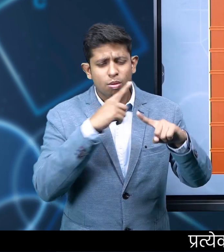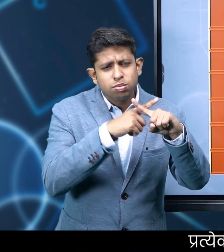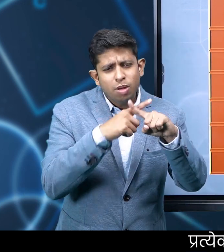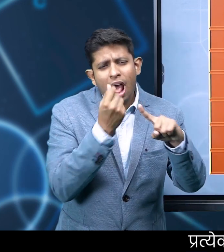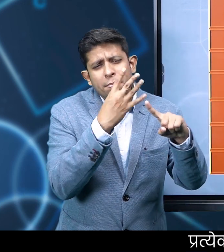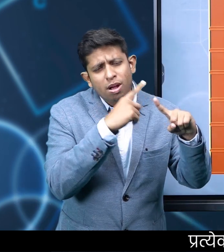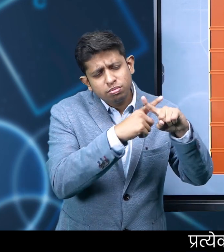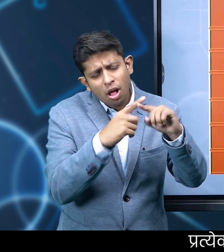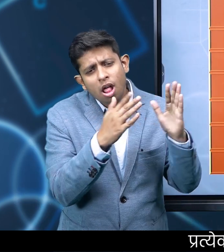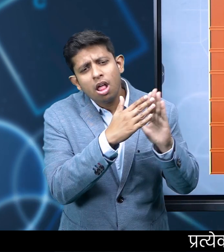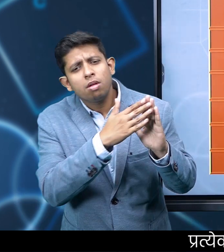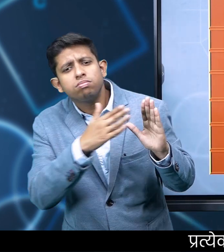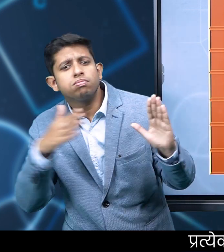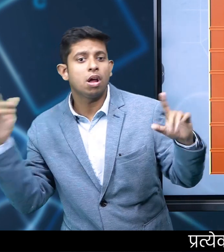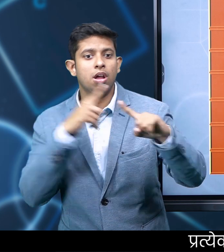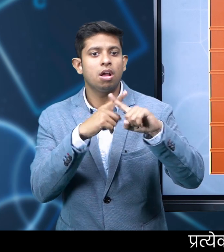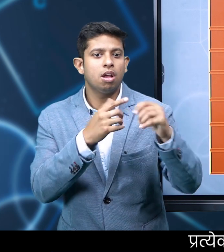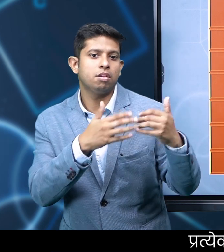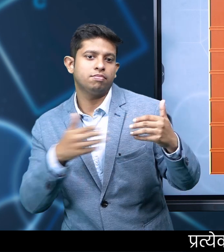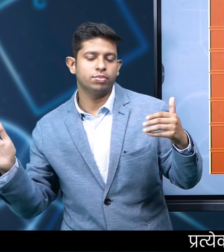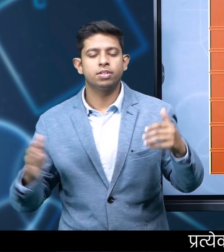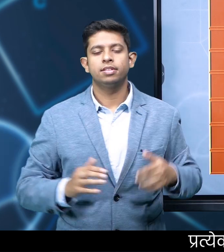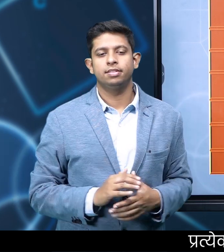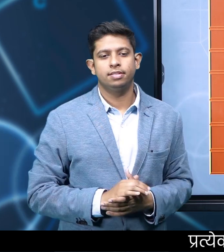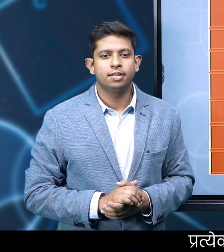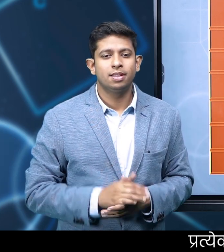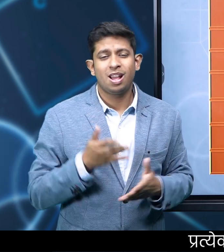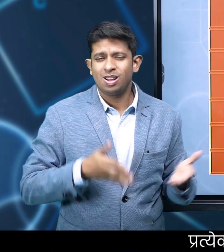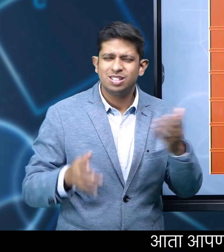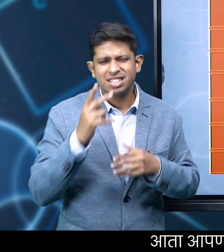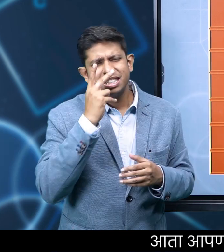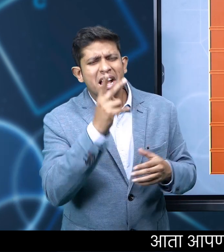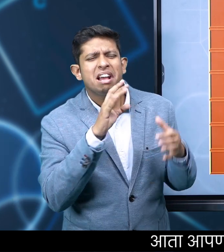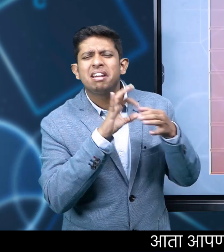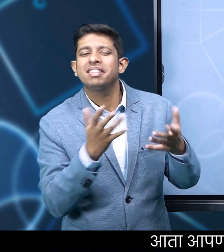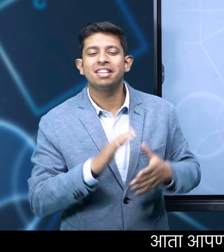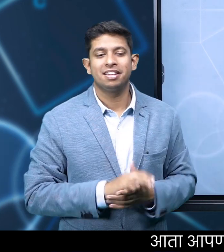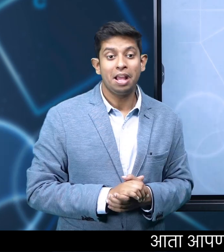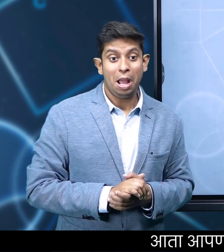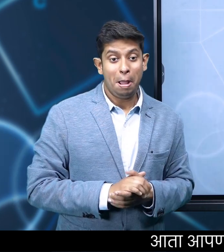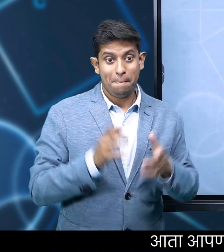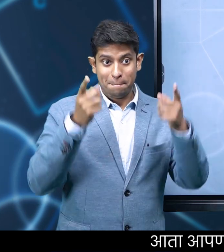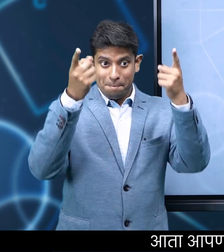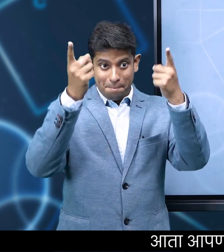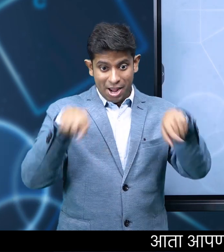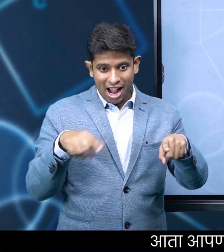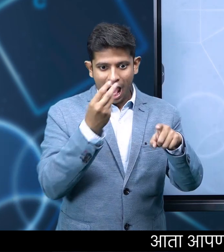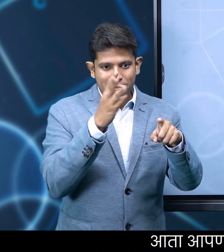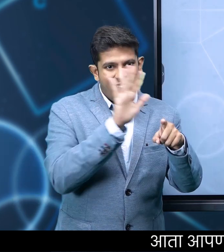प्रत्येक संख्येचे अनंत पट आहेत. आता आपण सामान्य अवयव आणि पट पाहू.